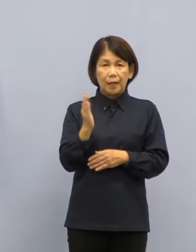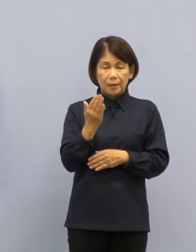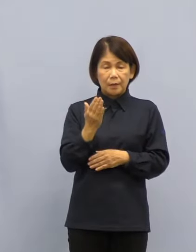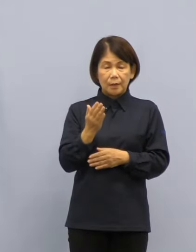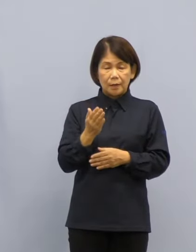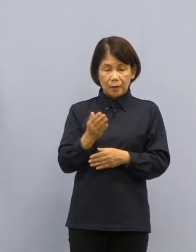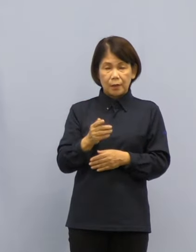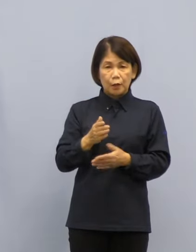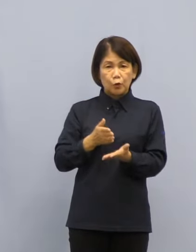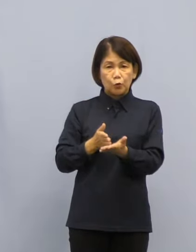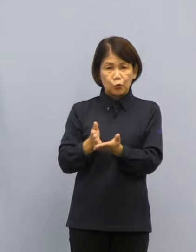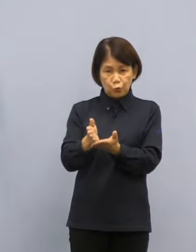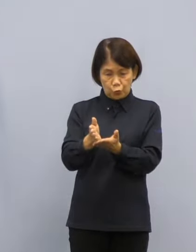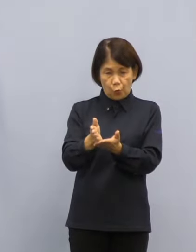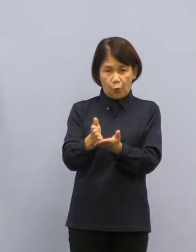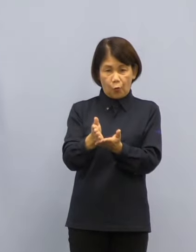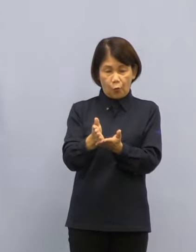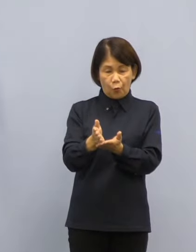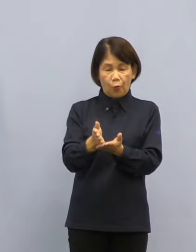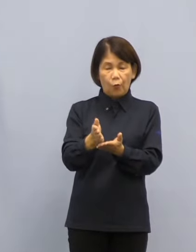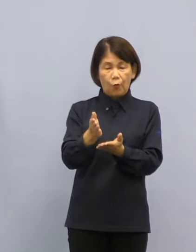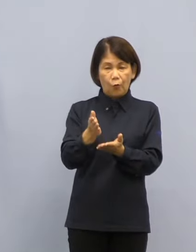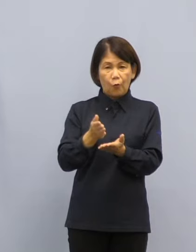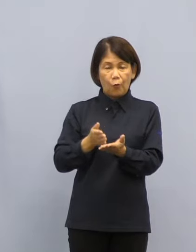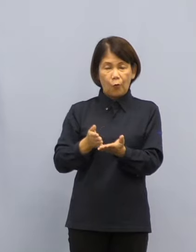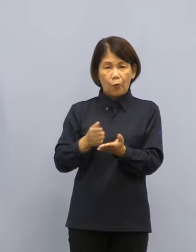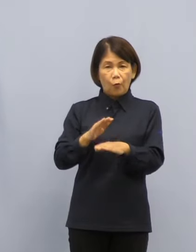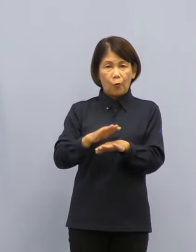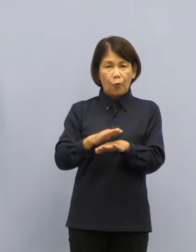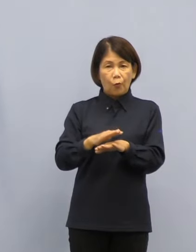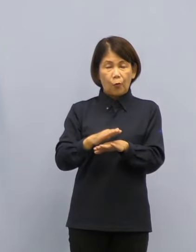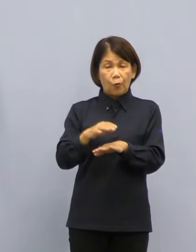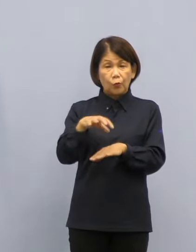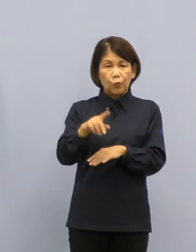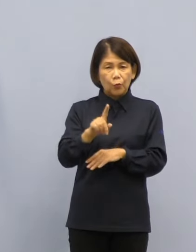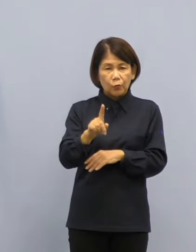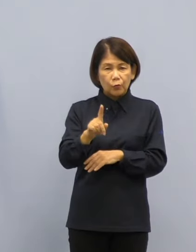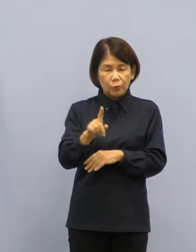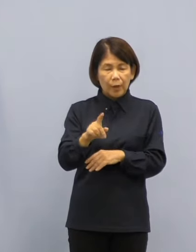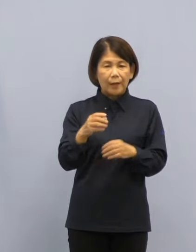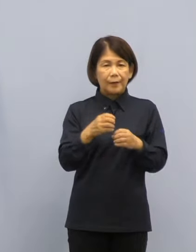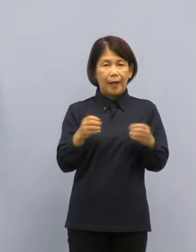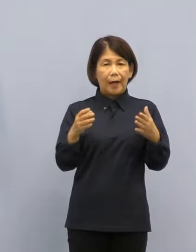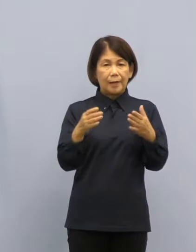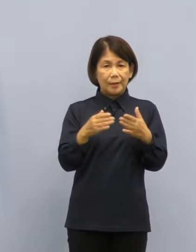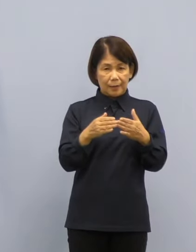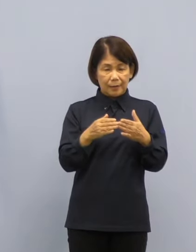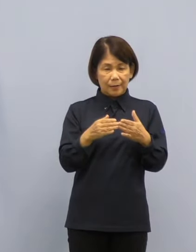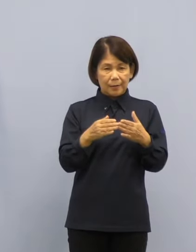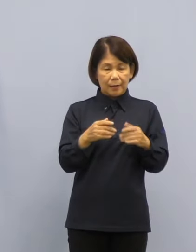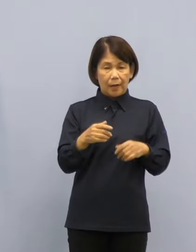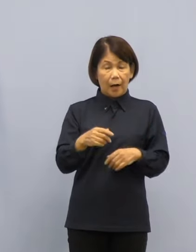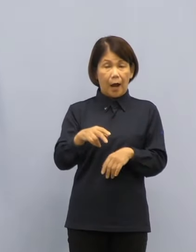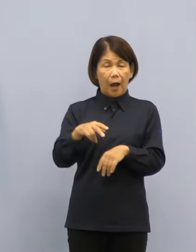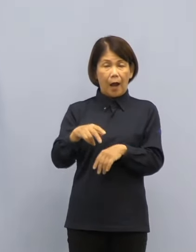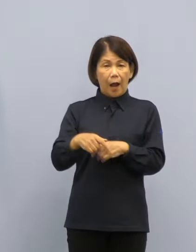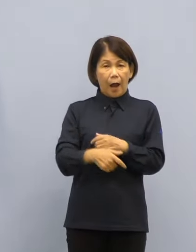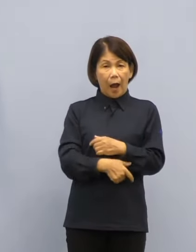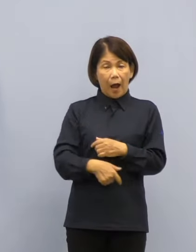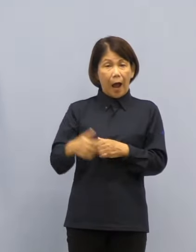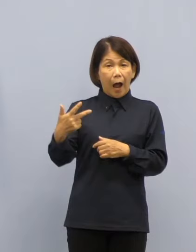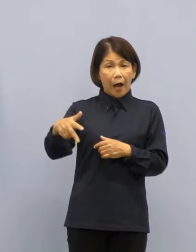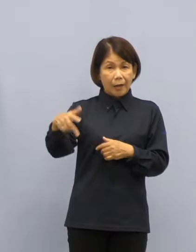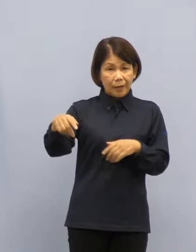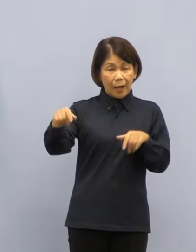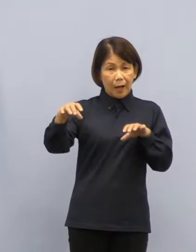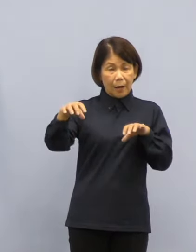って、長崎県までのその時間ですね、博多からの時間っていうのは、ちょっと変わってくるのかなと思うんですけ